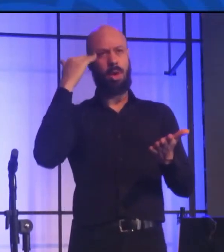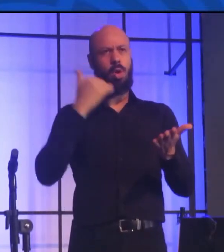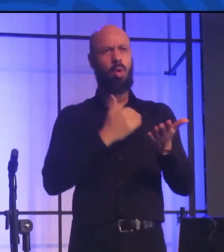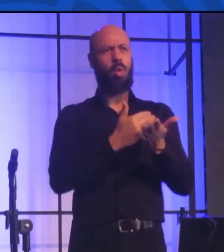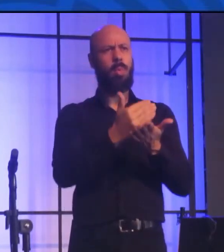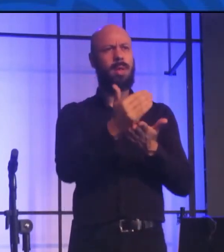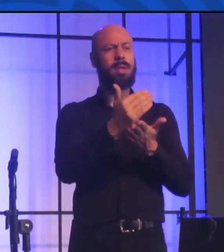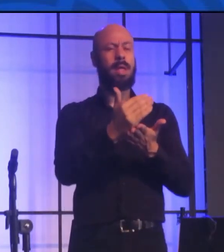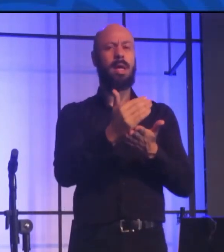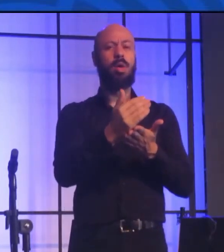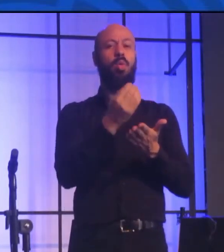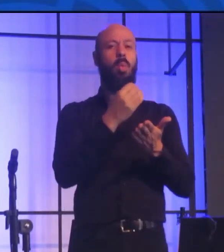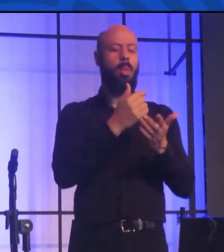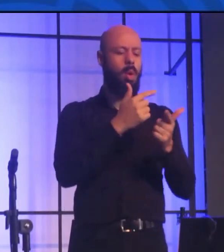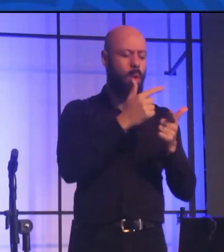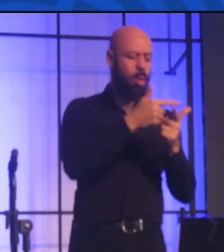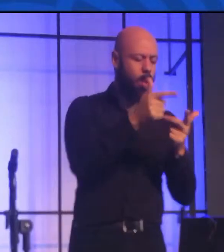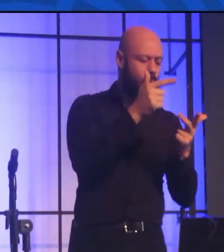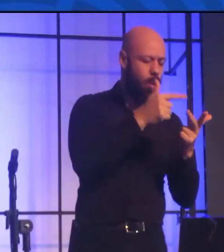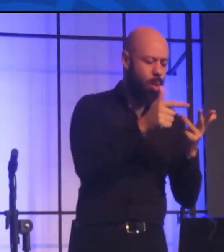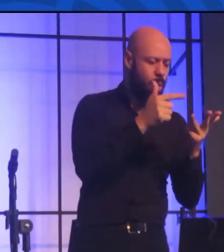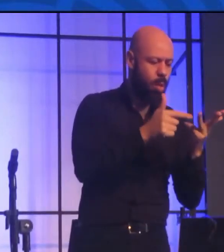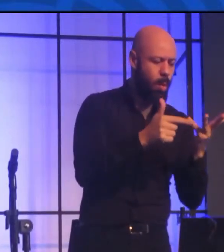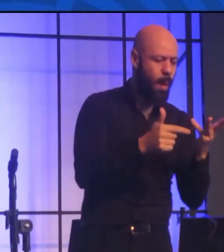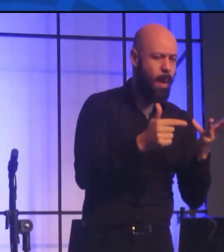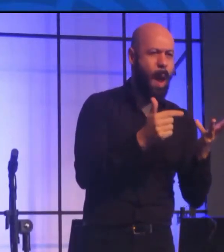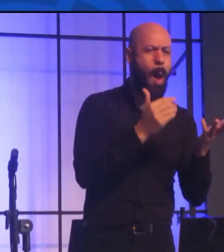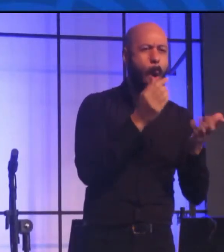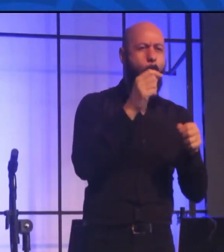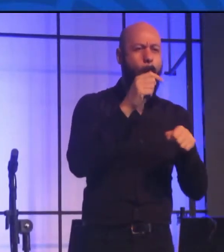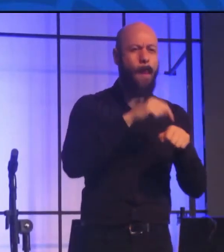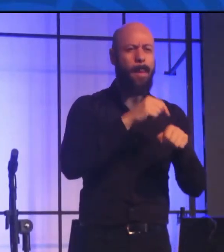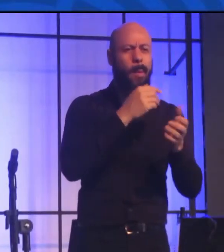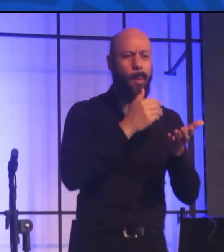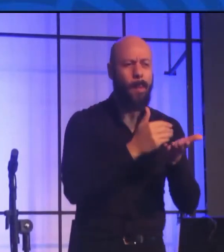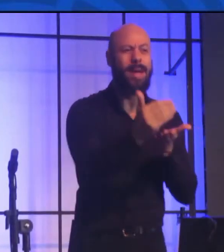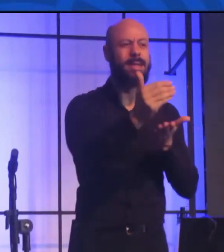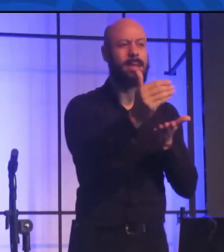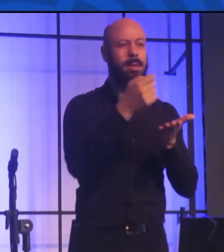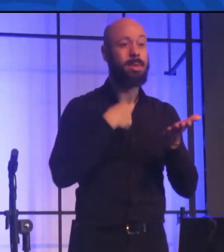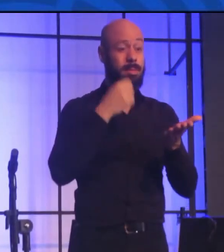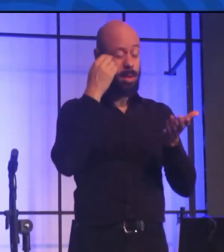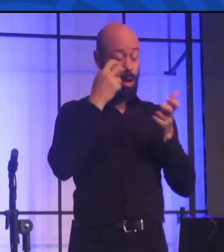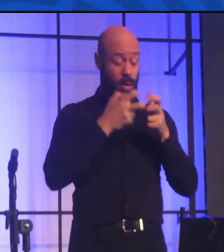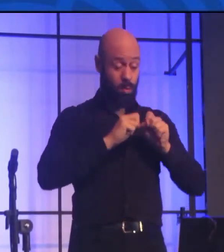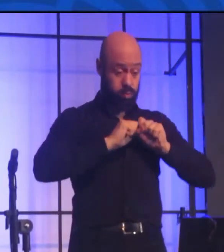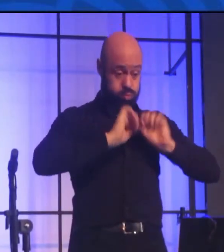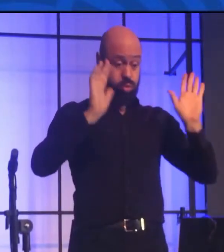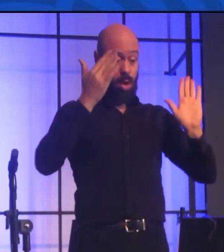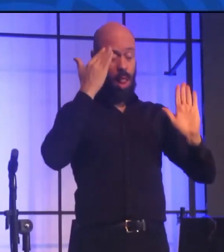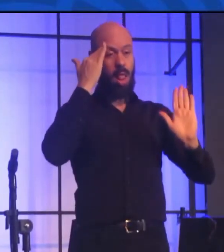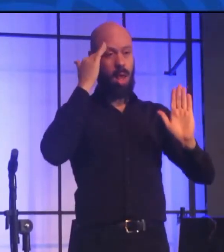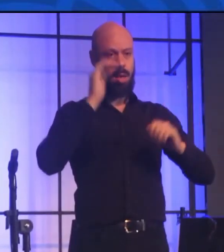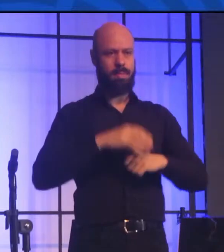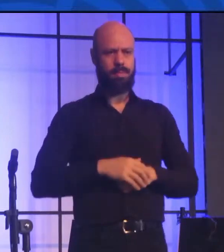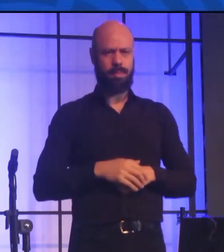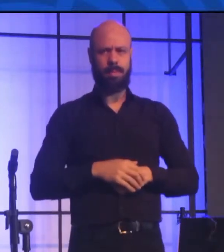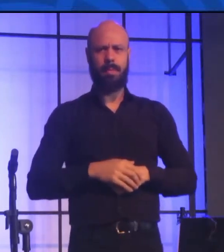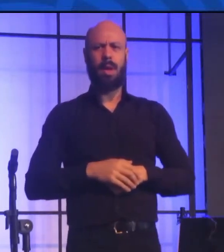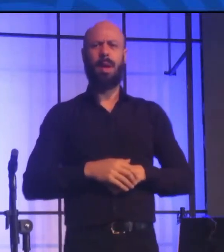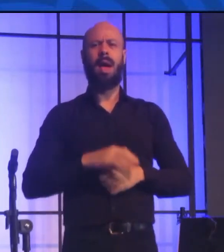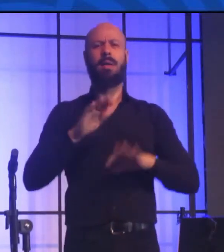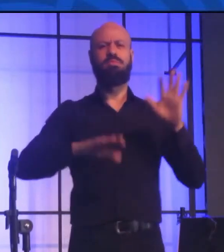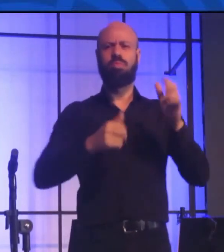nossas lutas, o início dos perrengues na nossa vida, o início das dificuldades nas nossas